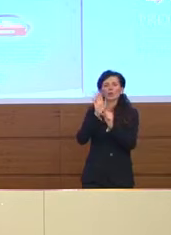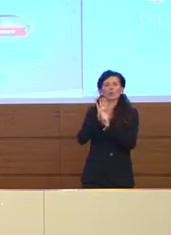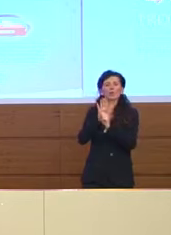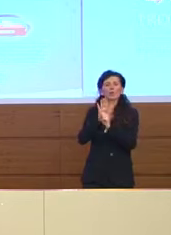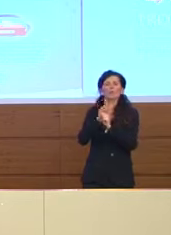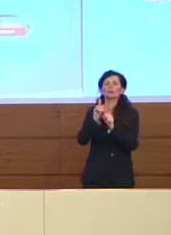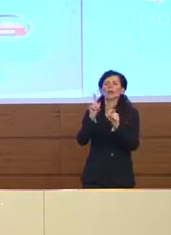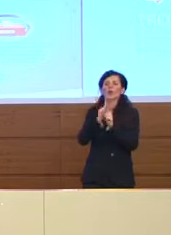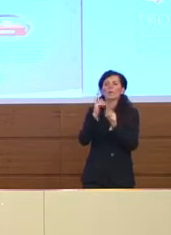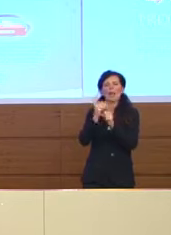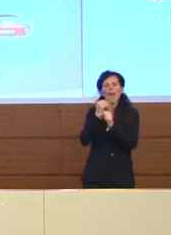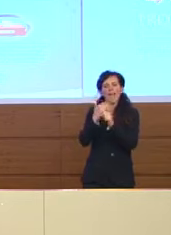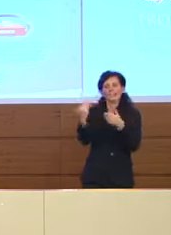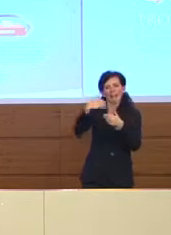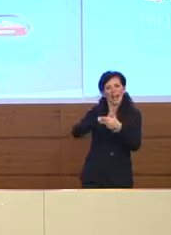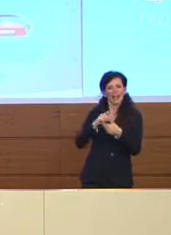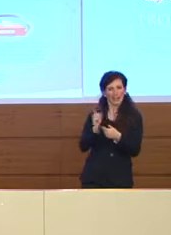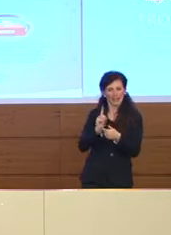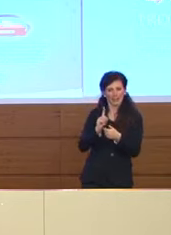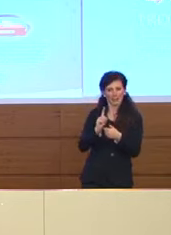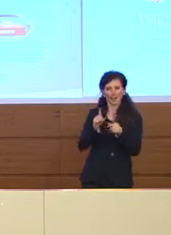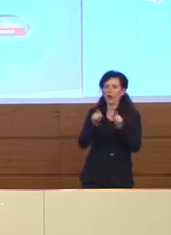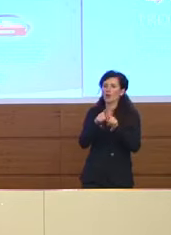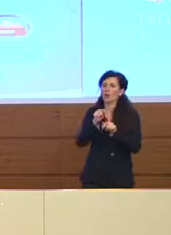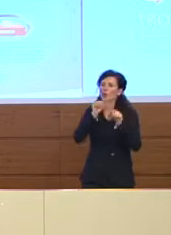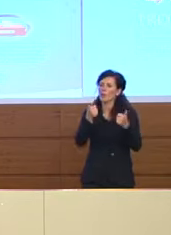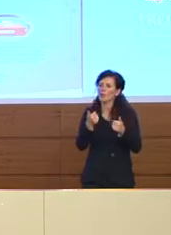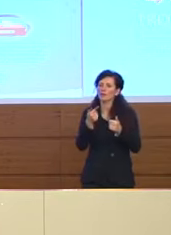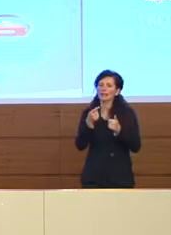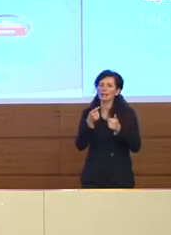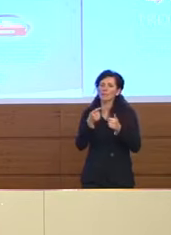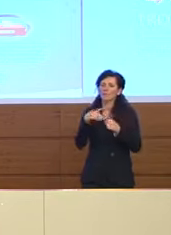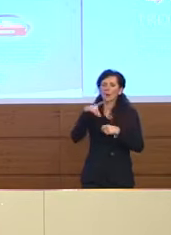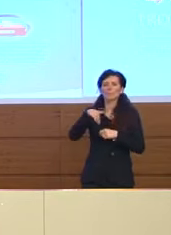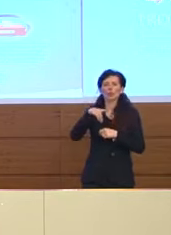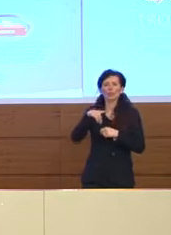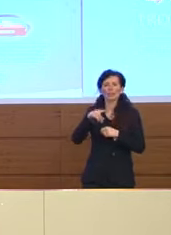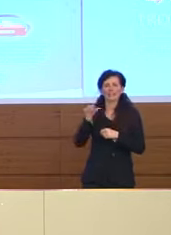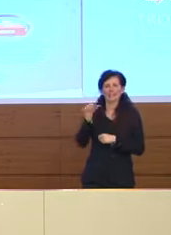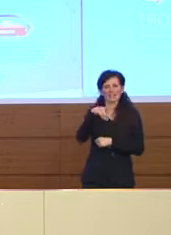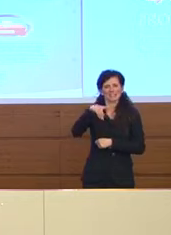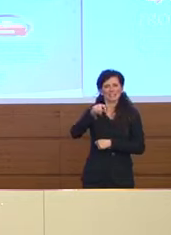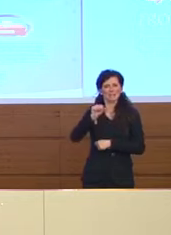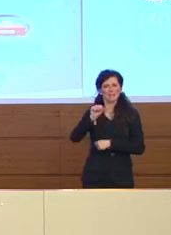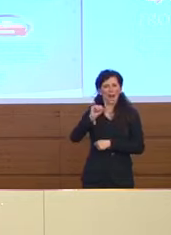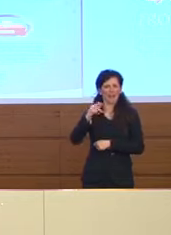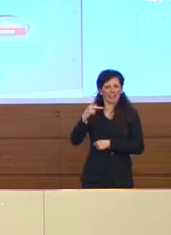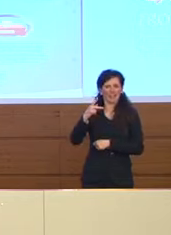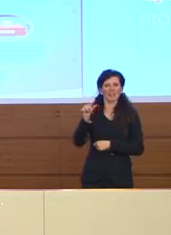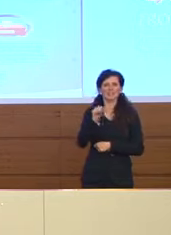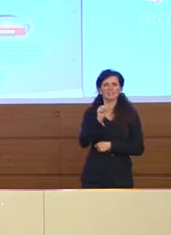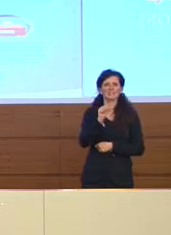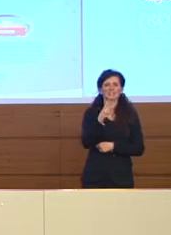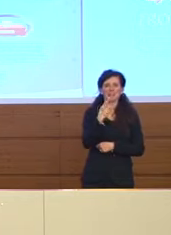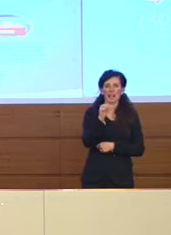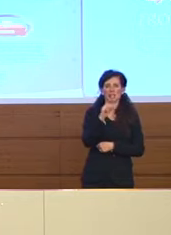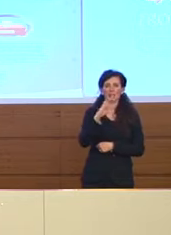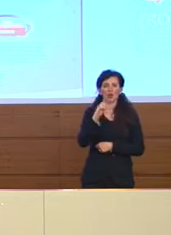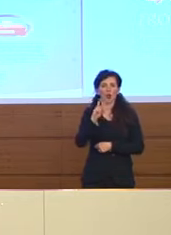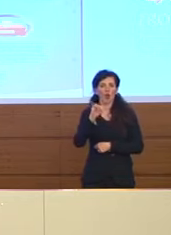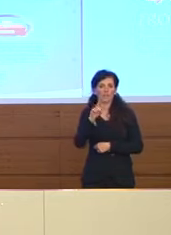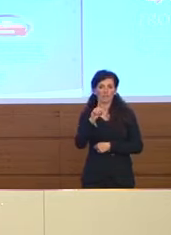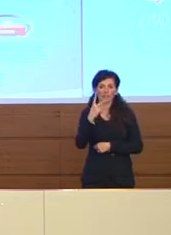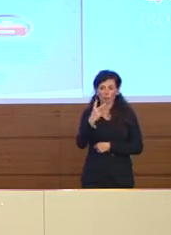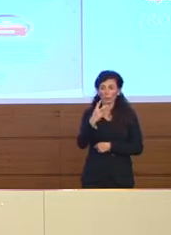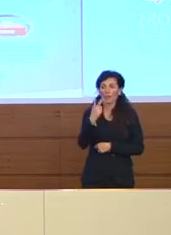entra la chiave delle proteine spy ca de sass covi due sarebbe sicuramente di